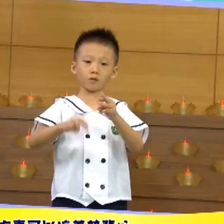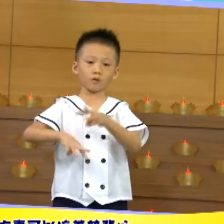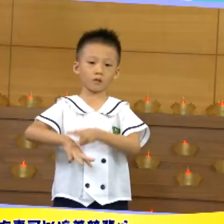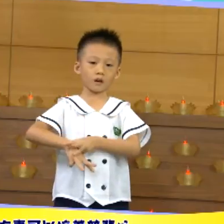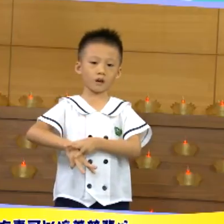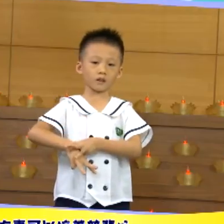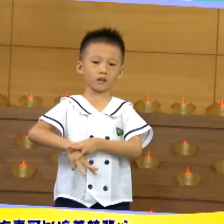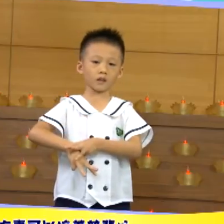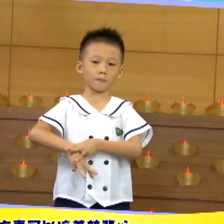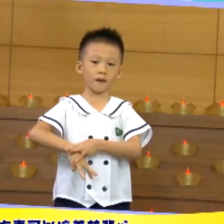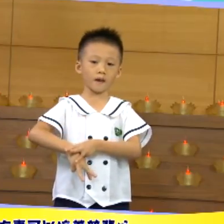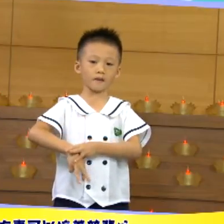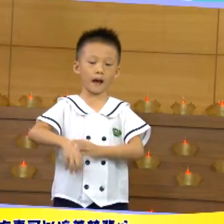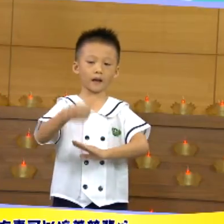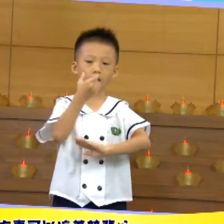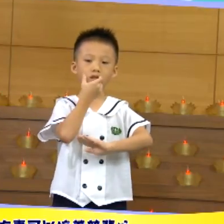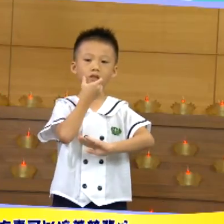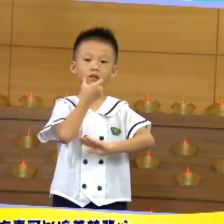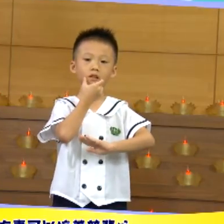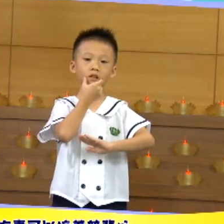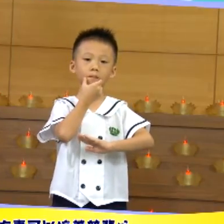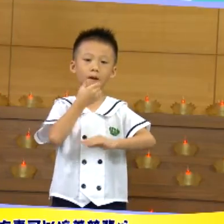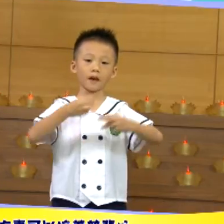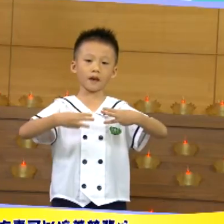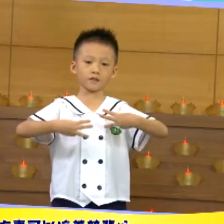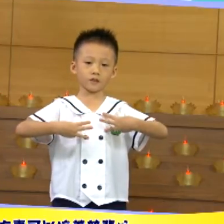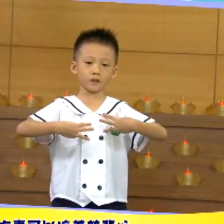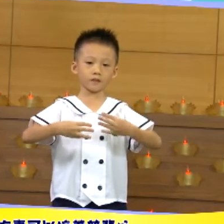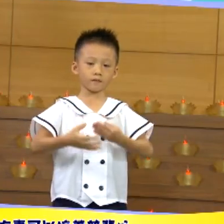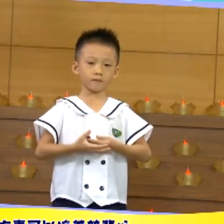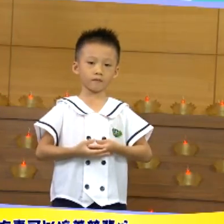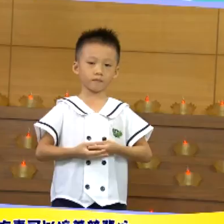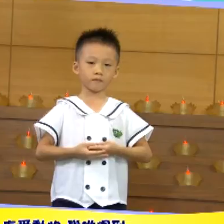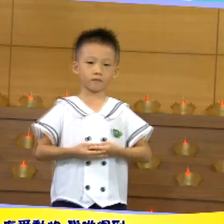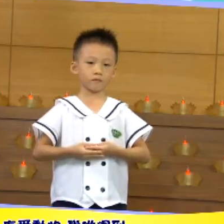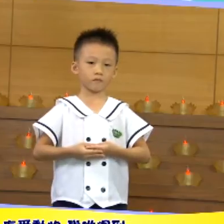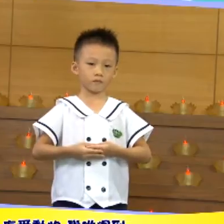吃素可以培养慈悲心，